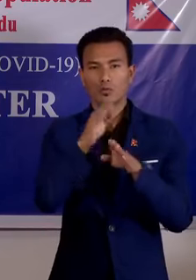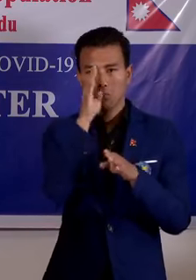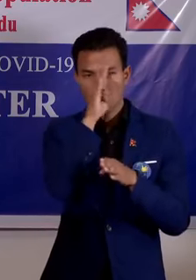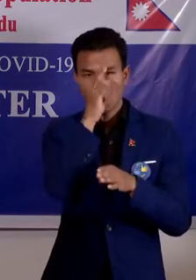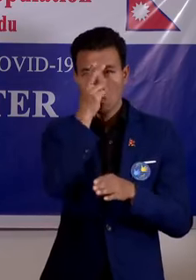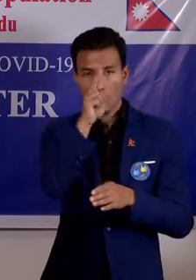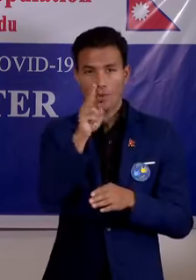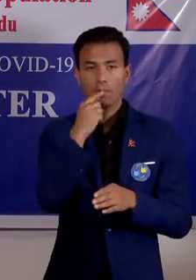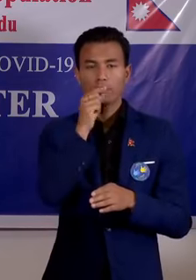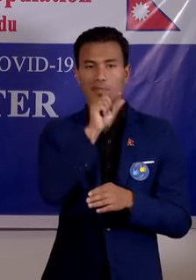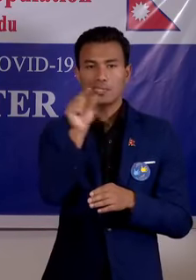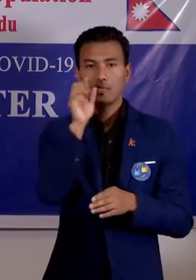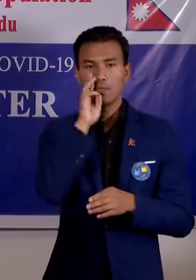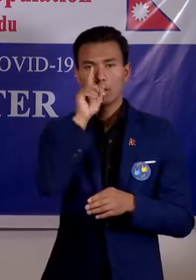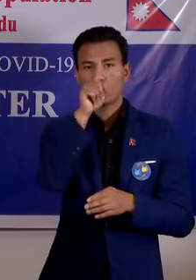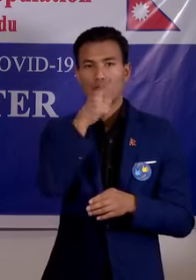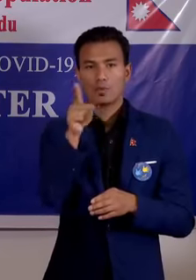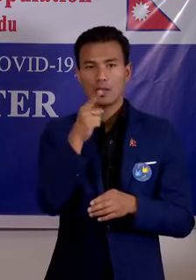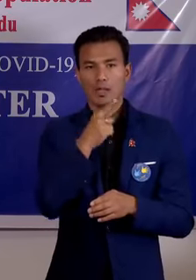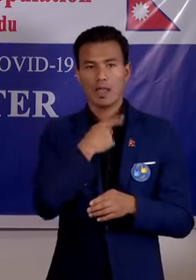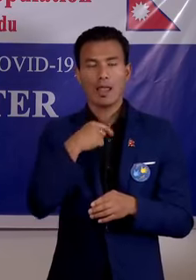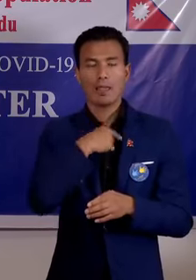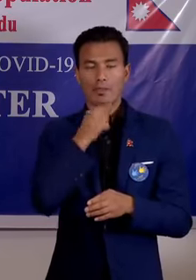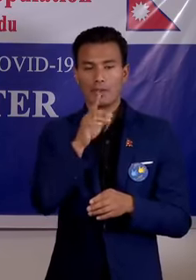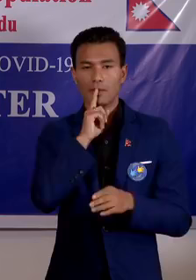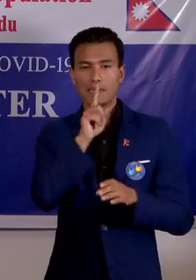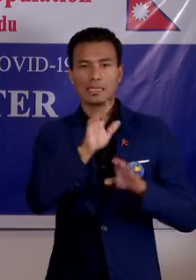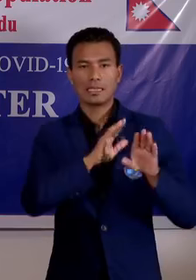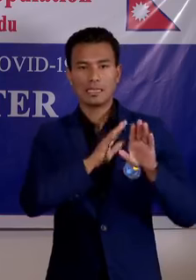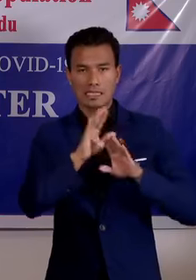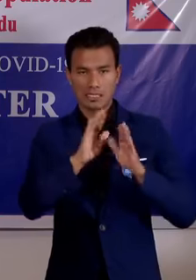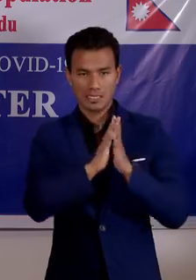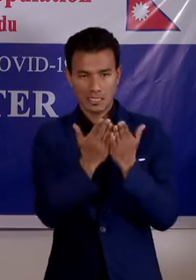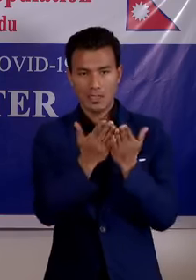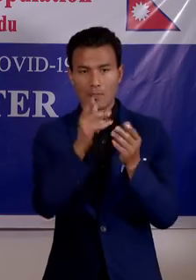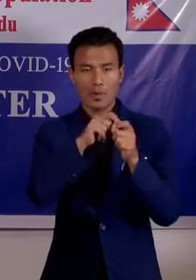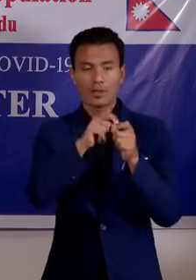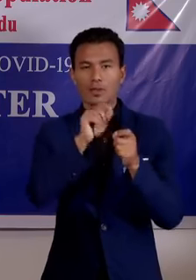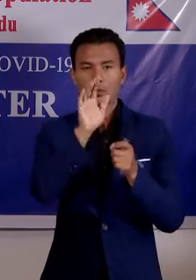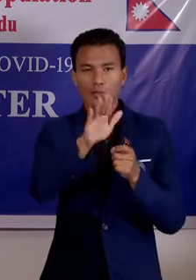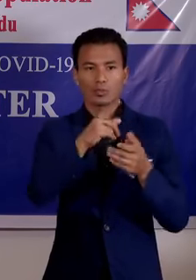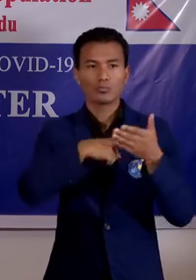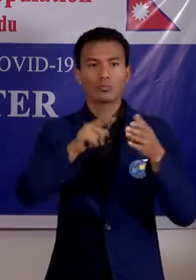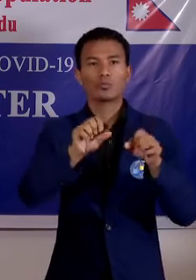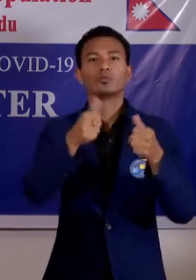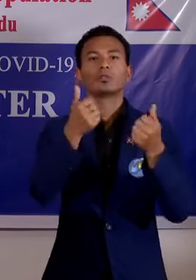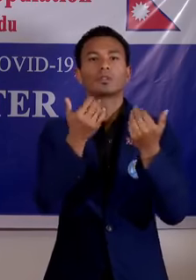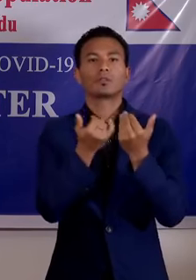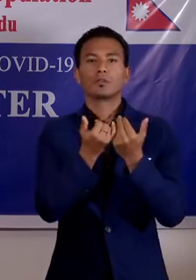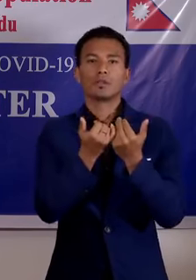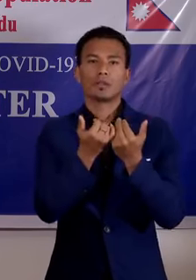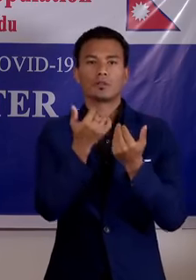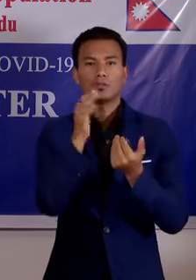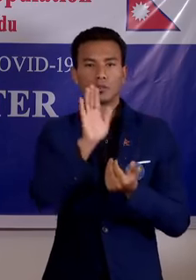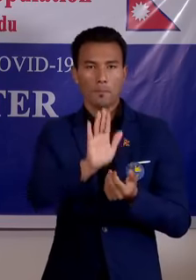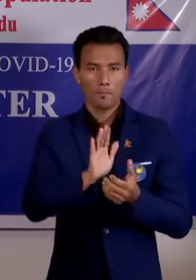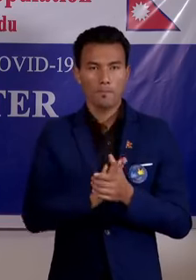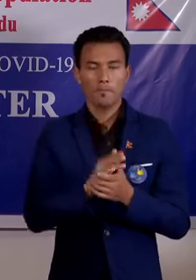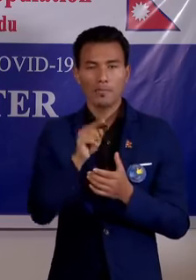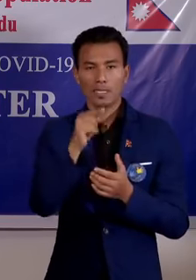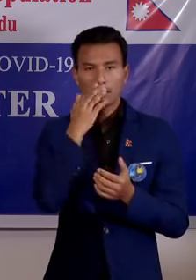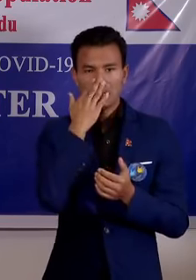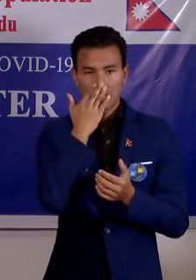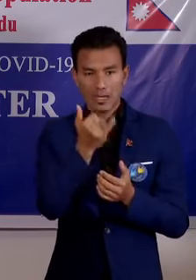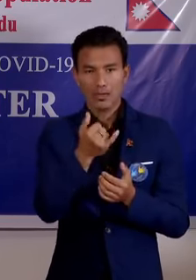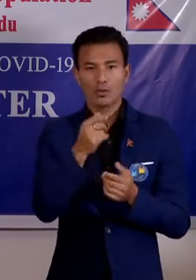भनेर हामीले एउटा निर्देशिका पनि बनाएका छौँ। त्यो निर्देशिका हामीले स्वीकृत गरेर जारी गरिसकेको छ। यसले